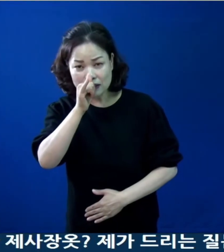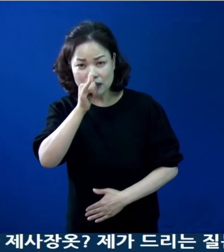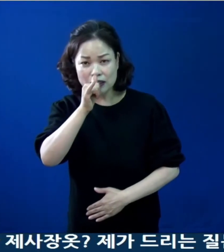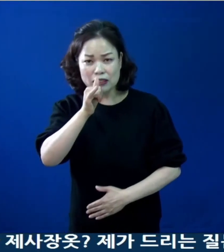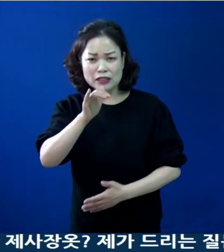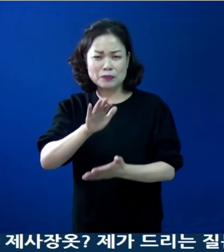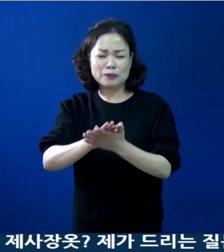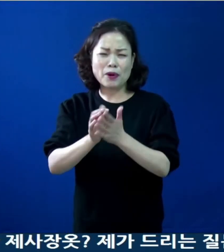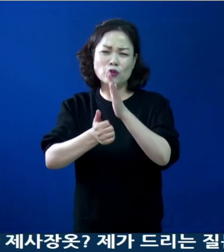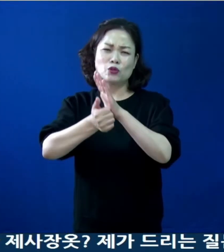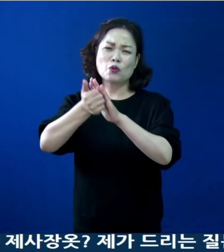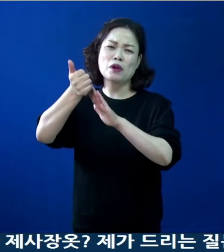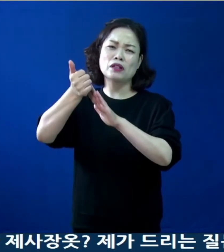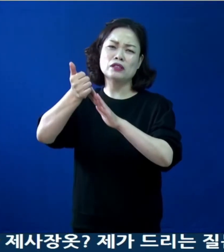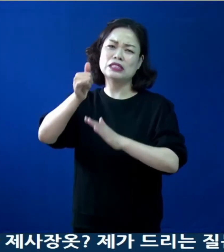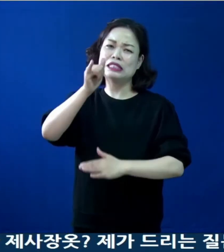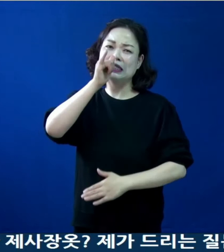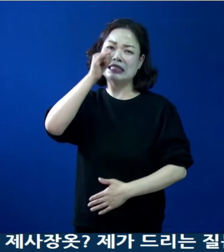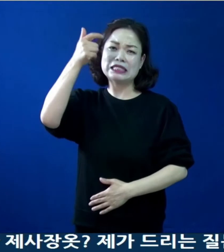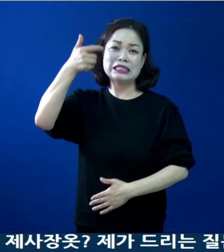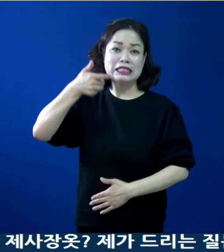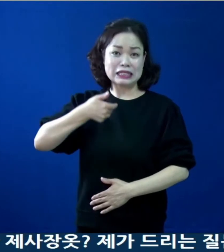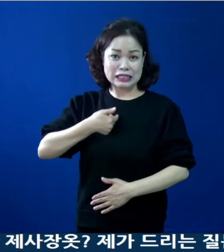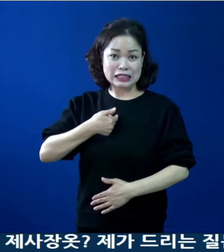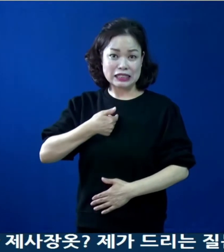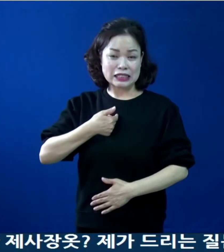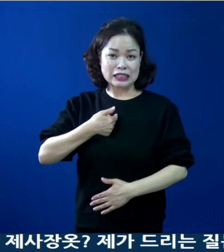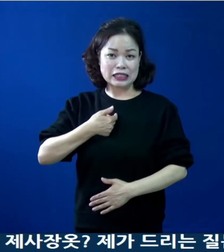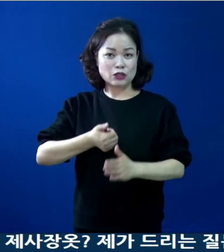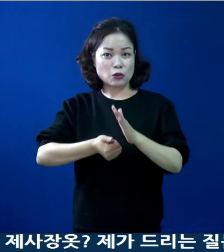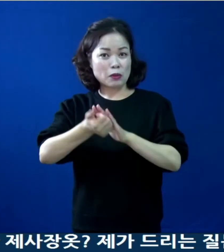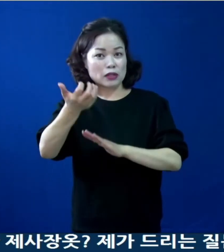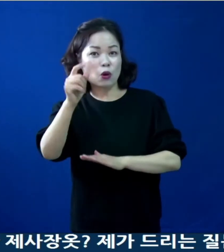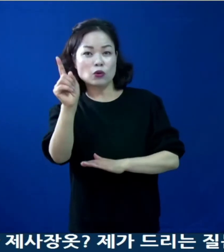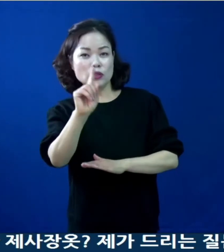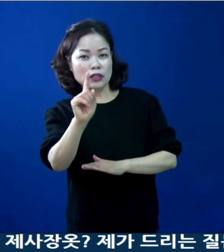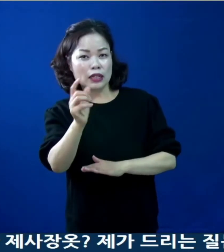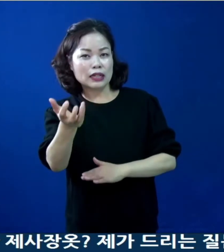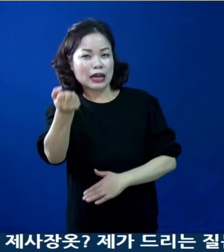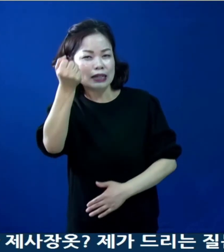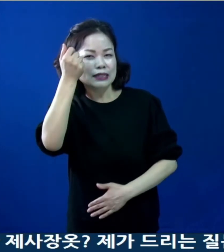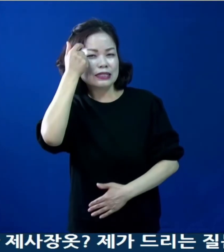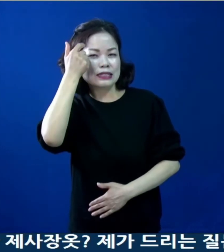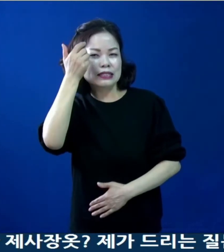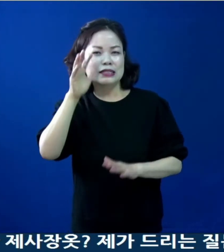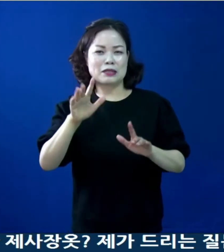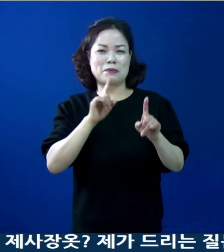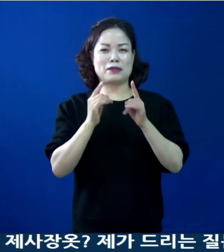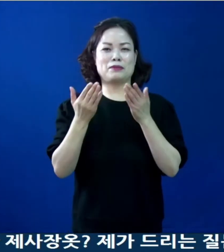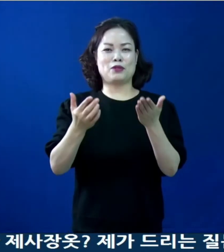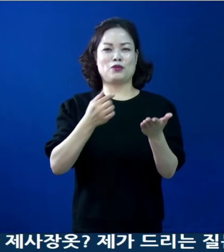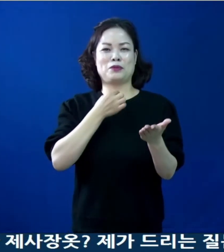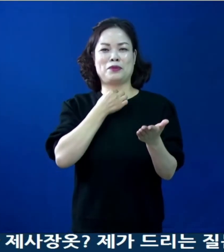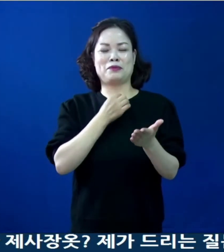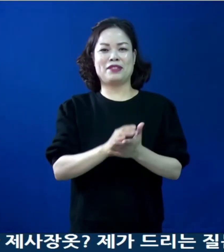열망이 우리가 있는지, 어떻게 그 열망을 갖는지 이제부터 말씀 전하고 싶어서